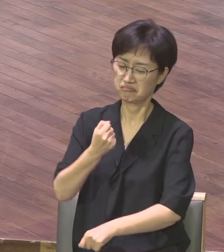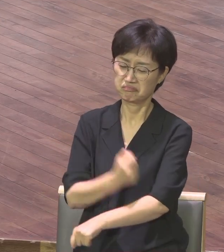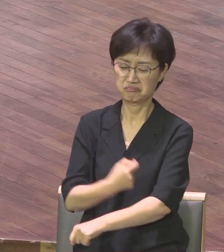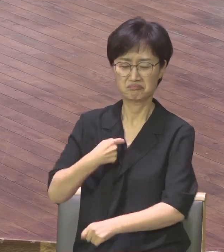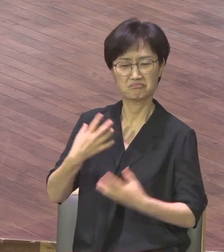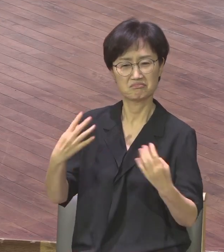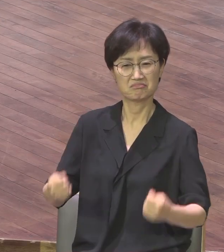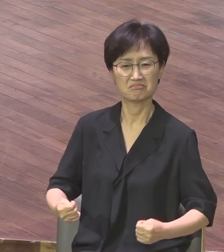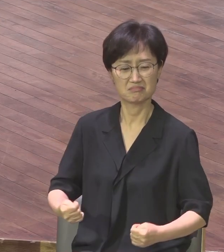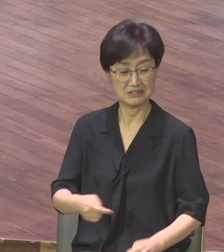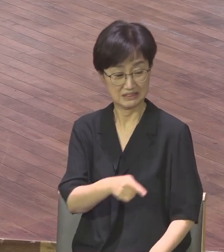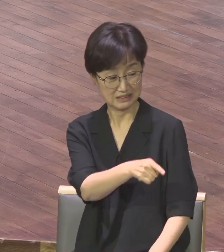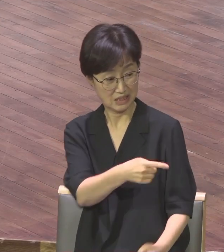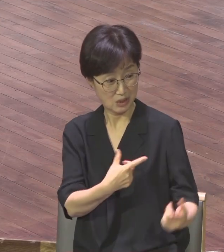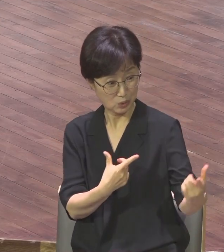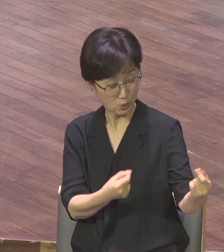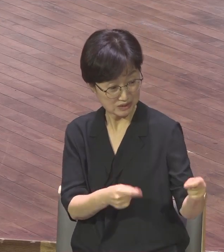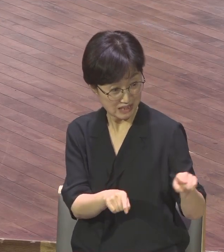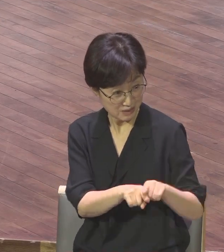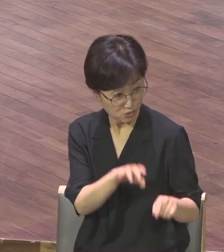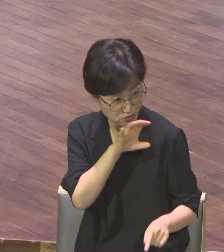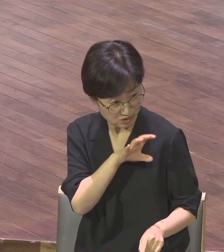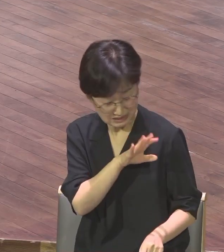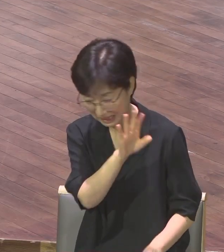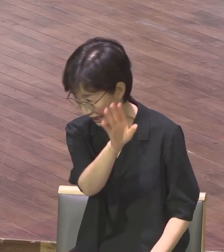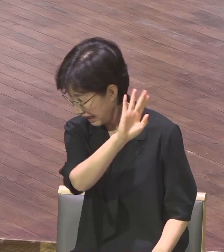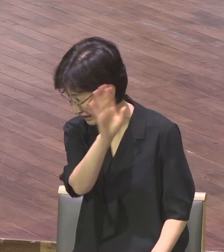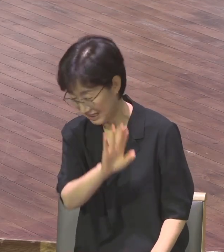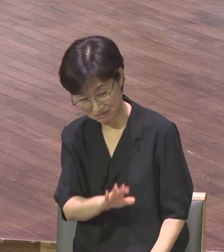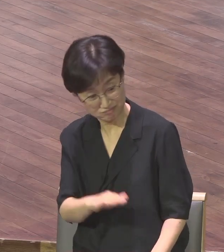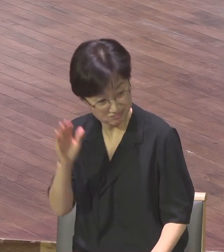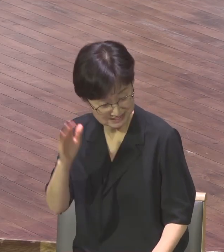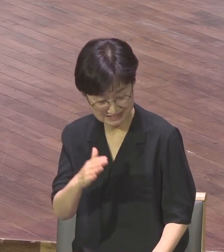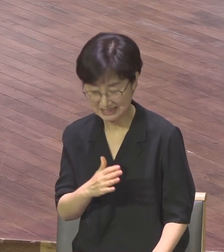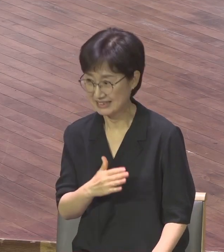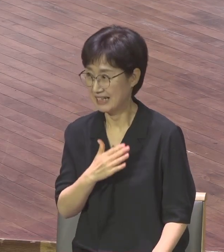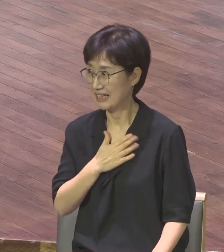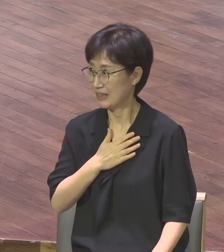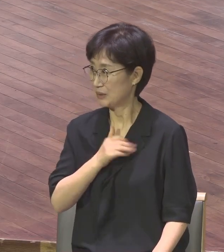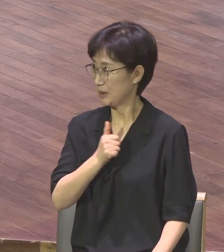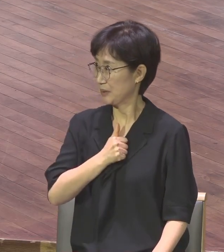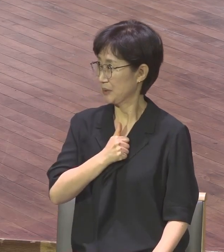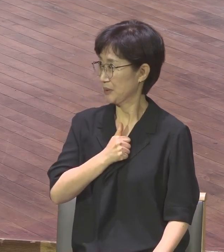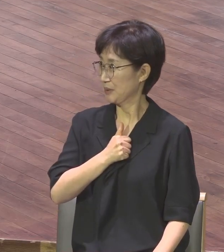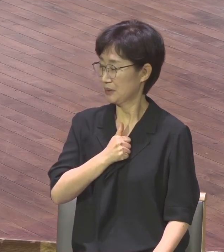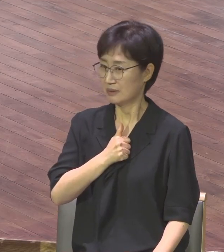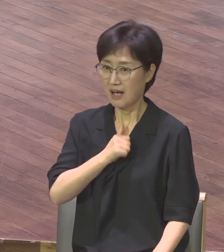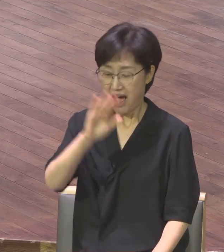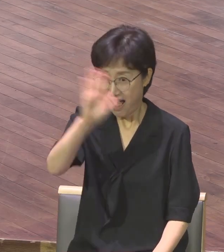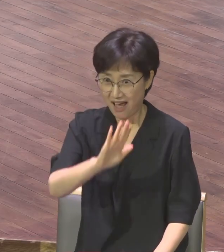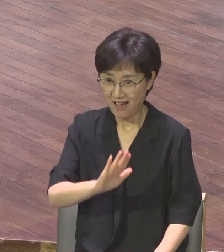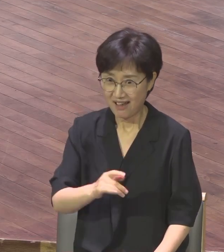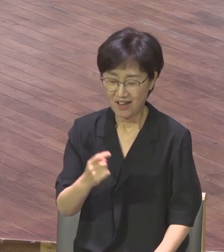내가 소신자들 평신도들 같이 끼어가 훈련을 받아 존심 상해. 뻥이야